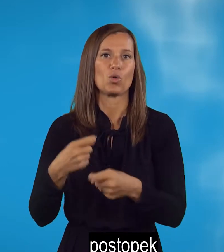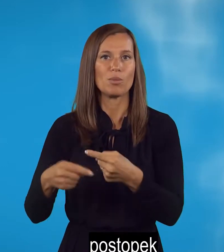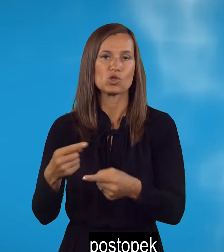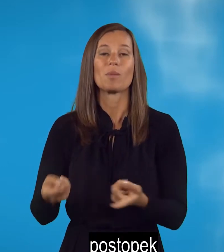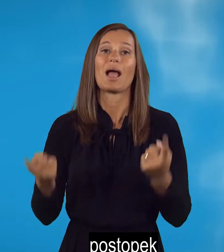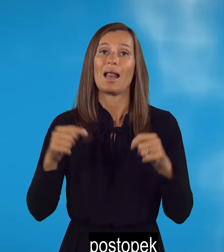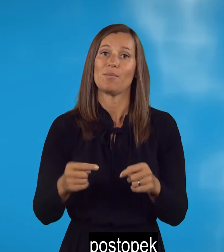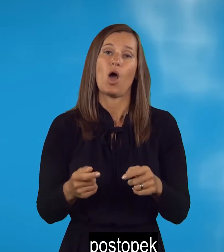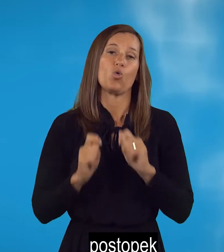vloži kazensko ovadbo.